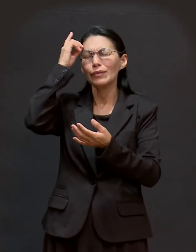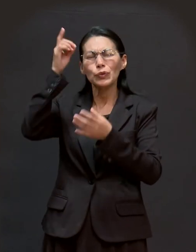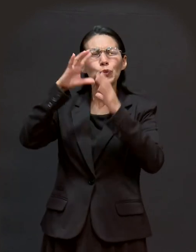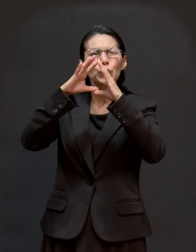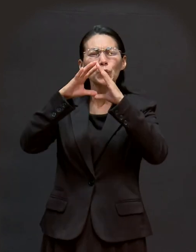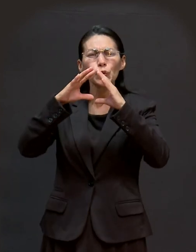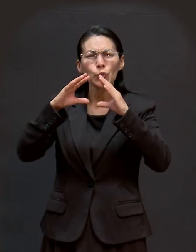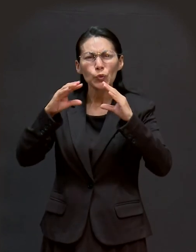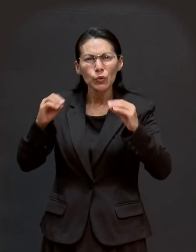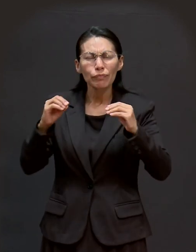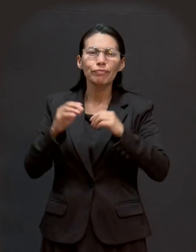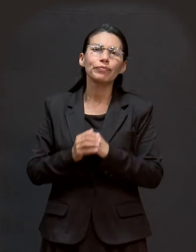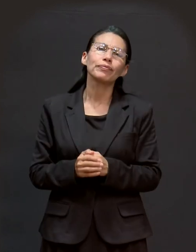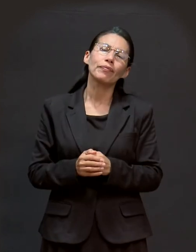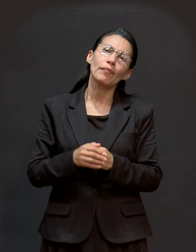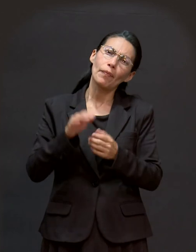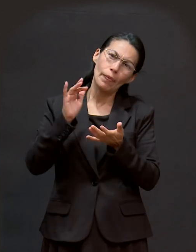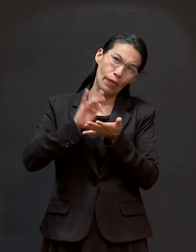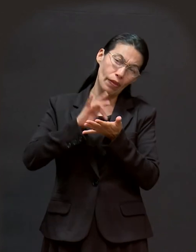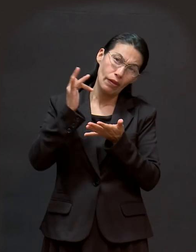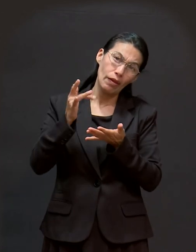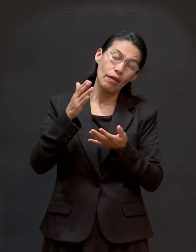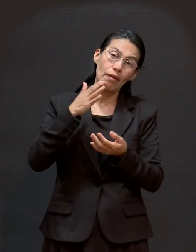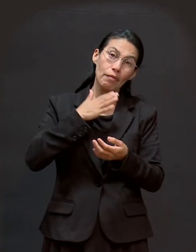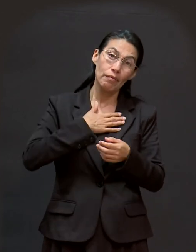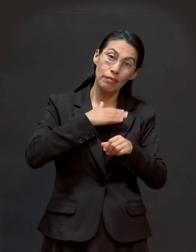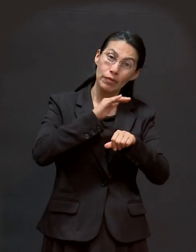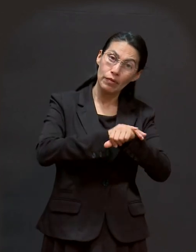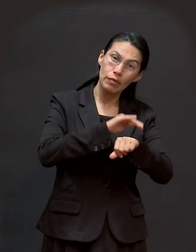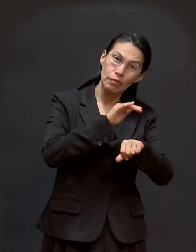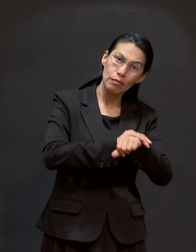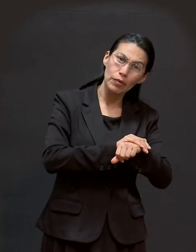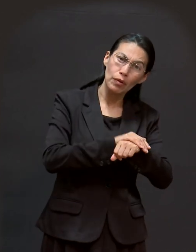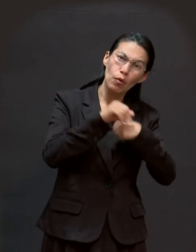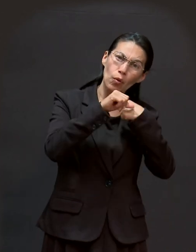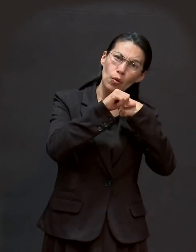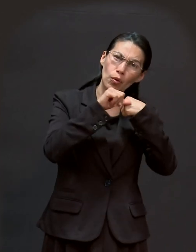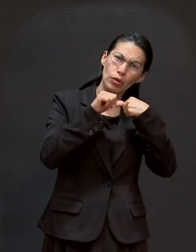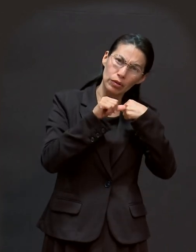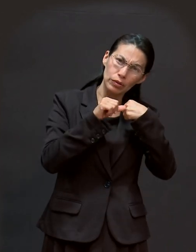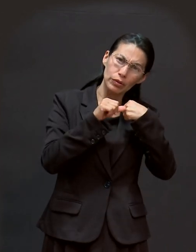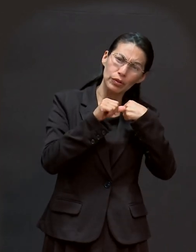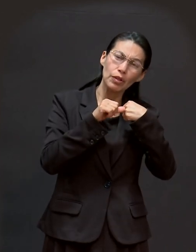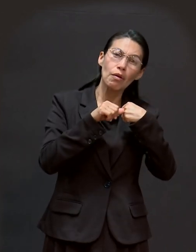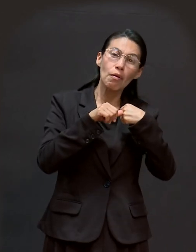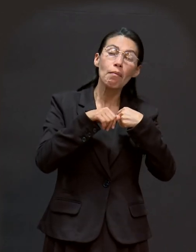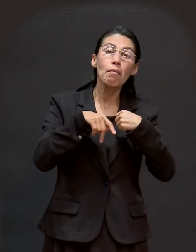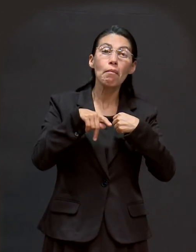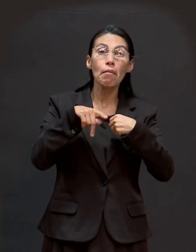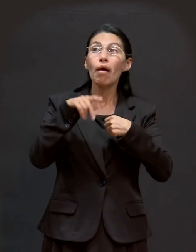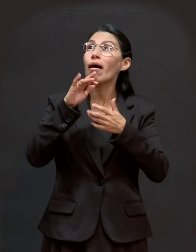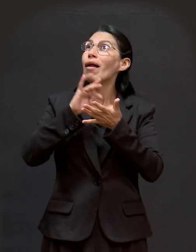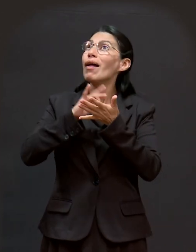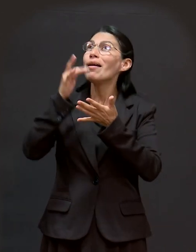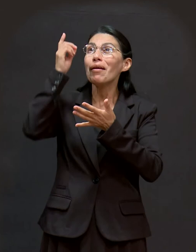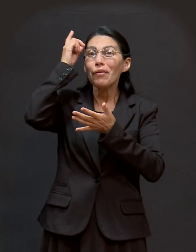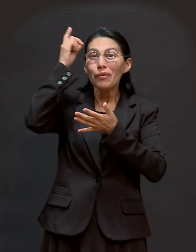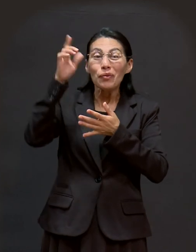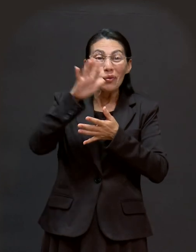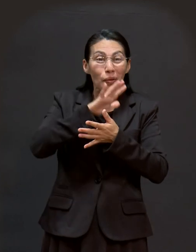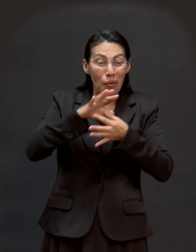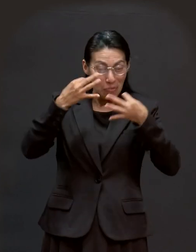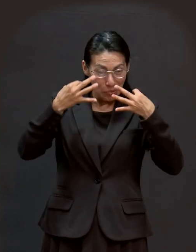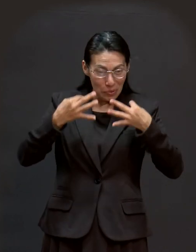doy gracias ya que mi amigo fue intervenido el día de hoy y su operación fue un éxito